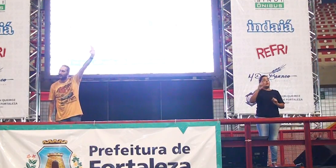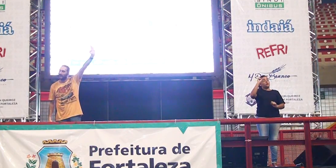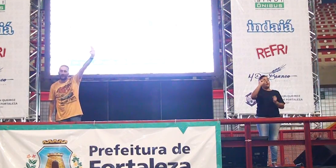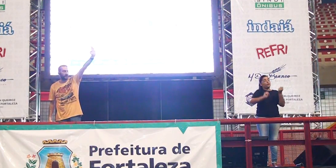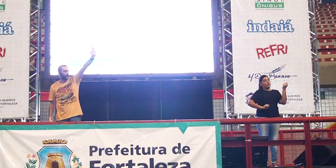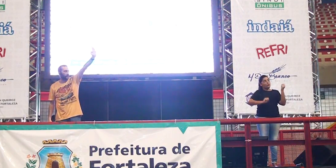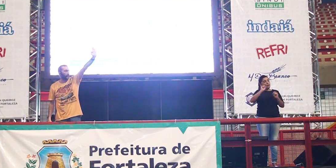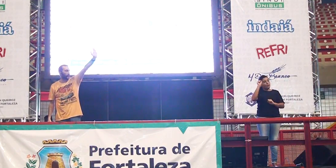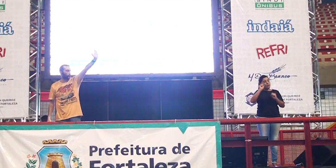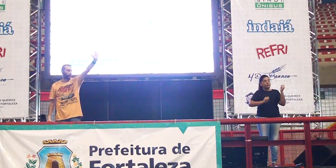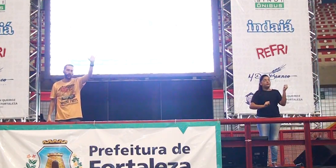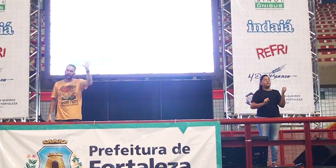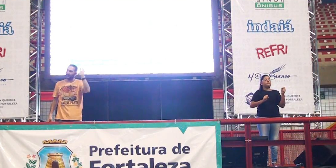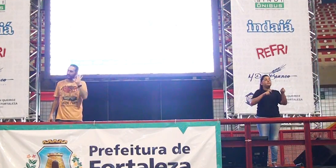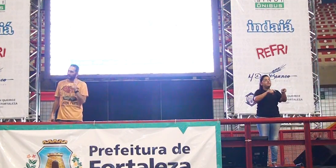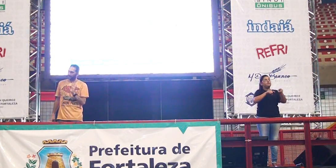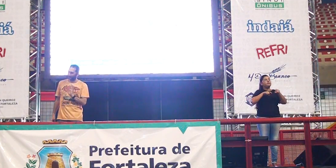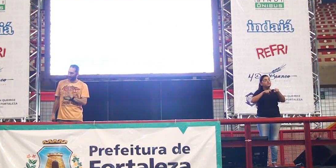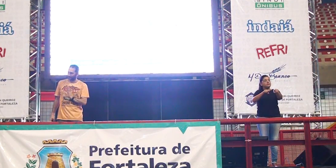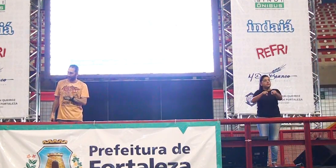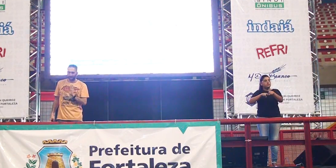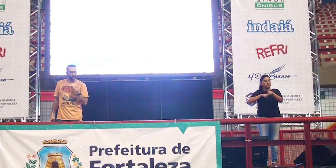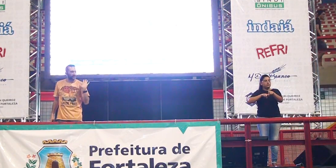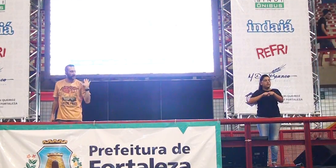indústria e agricultura.